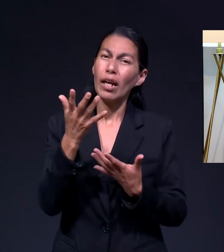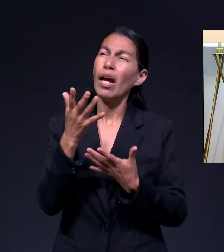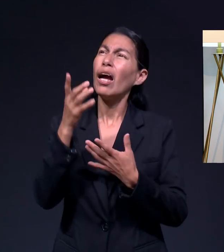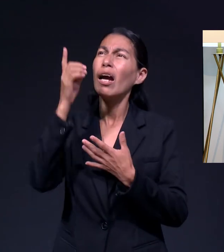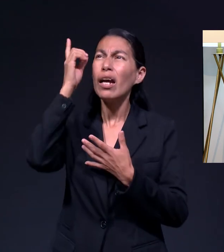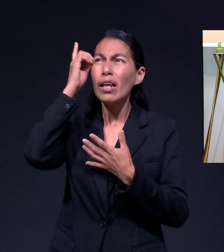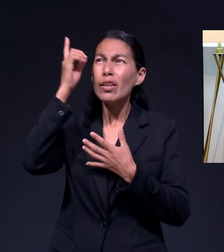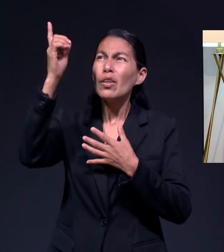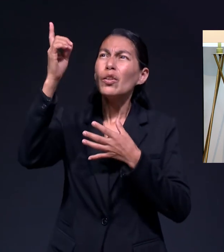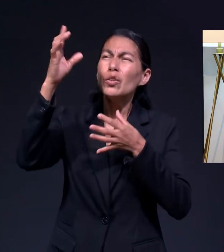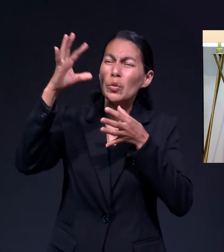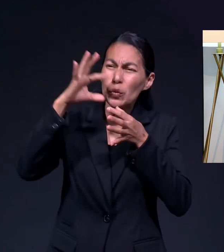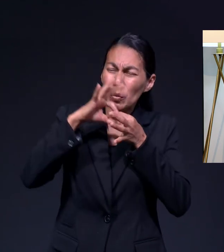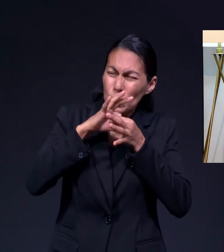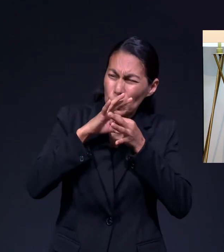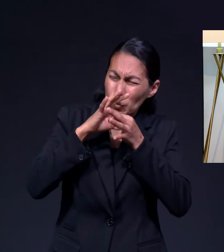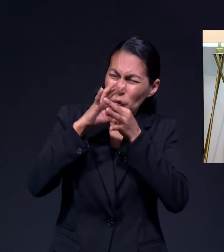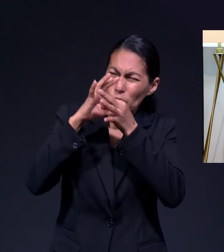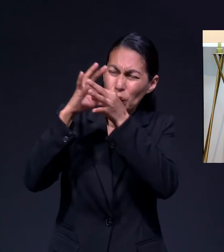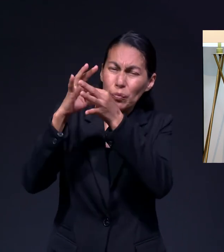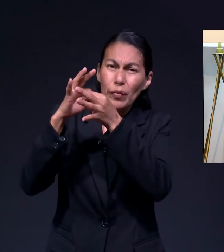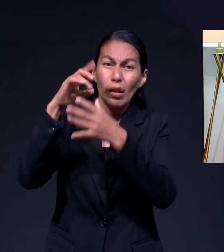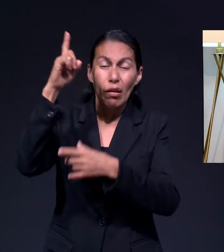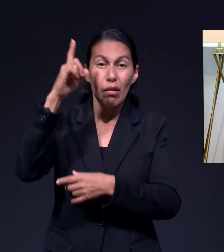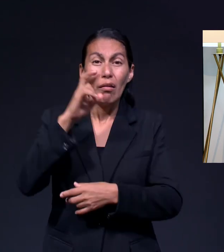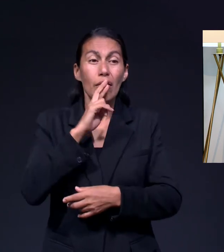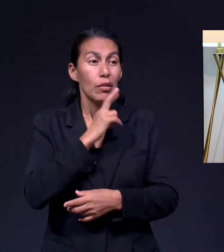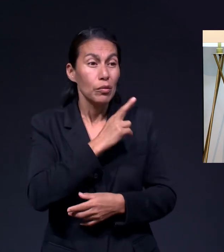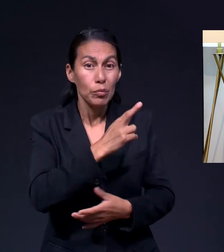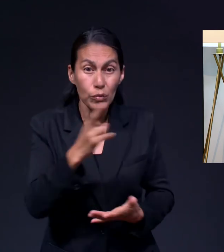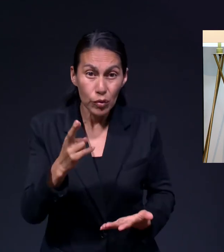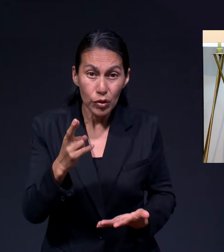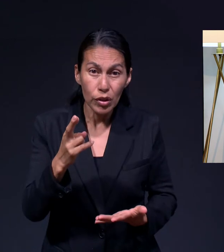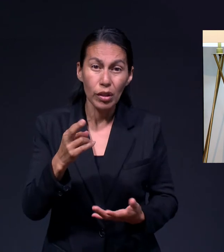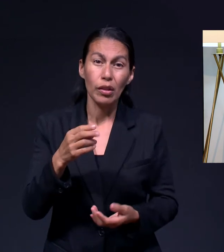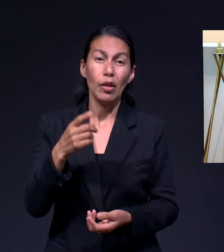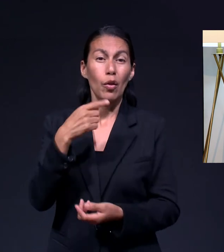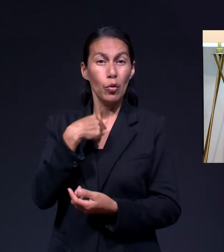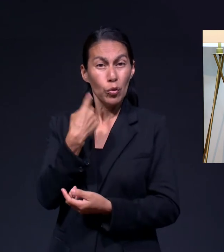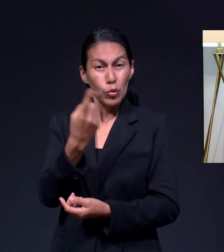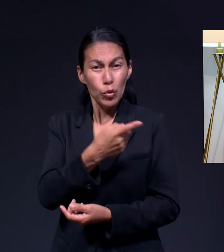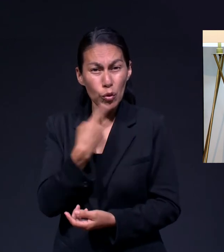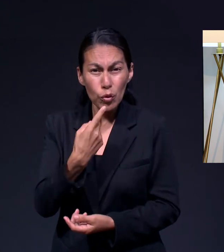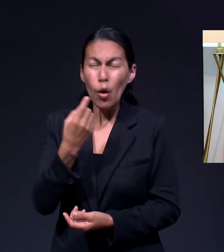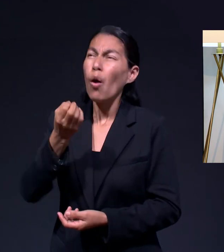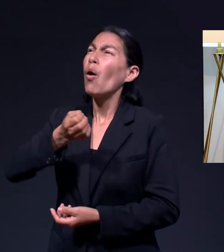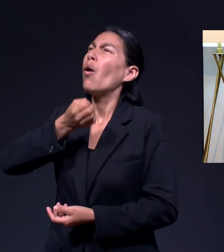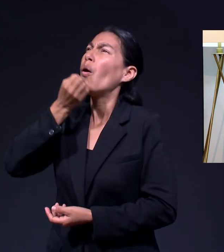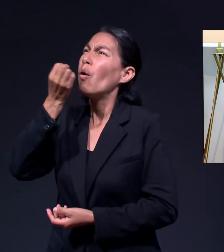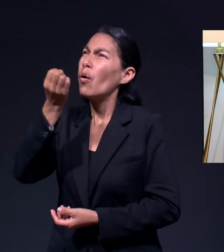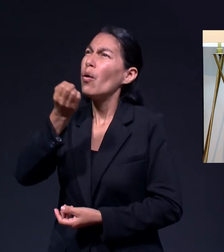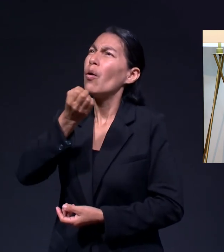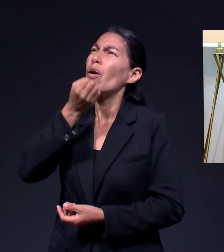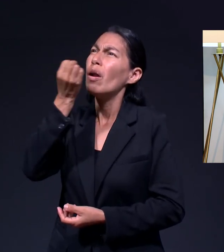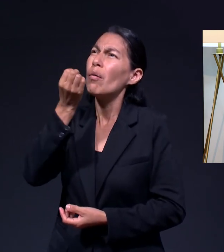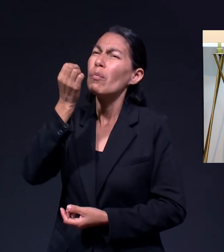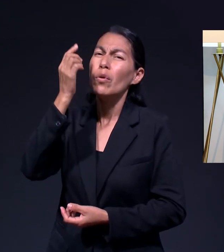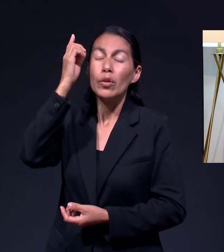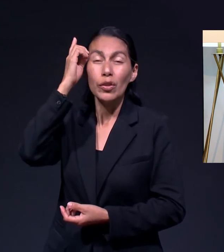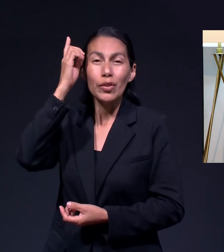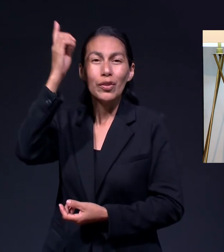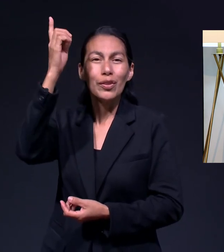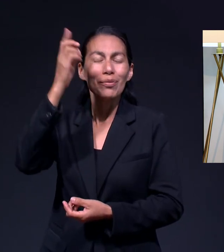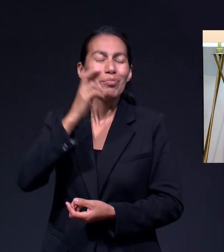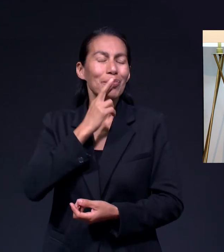para con nosotros y la oración es la respuesta de dios a